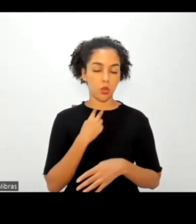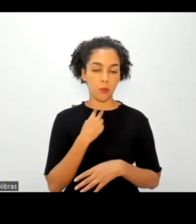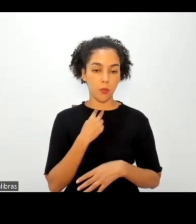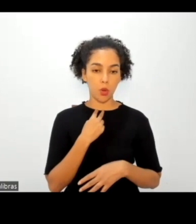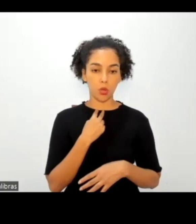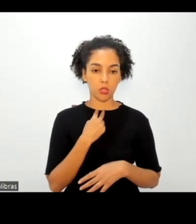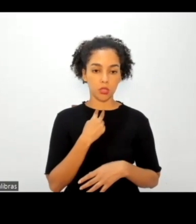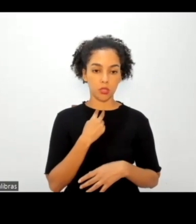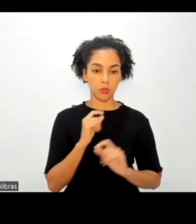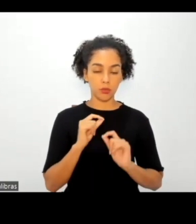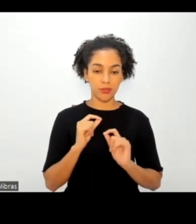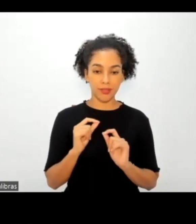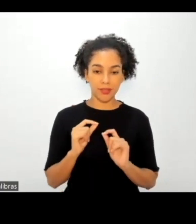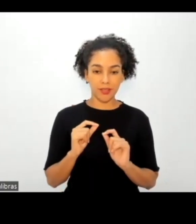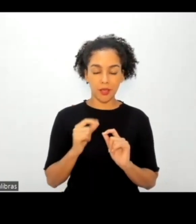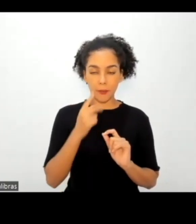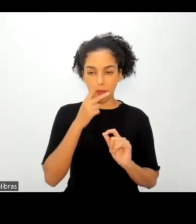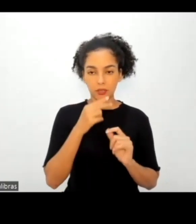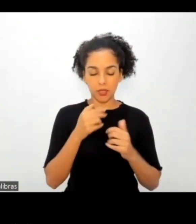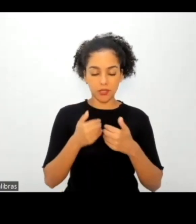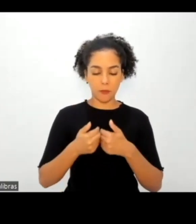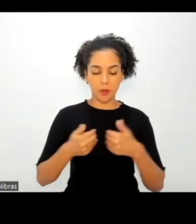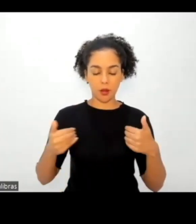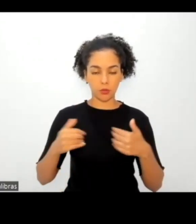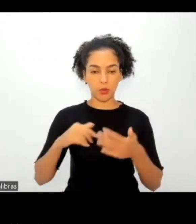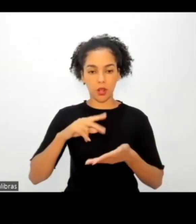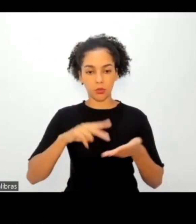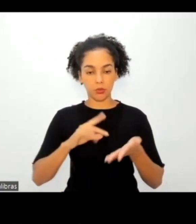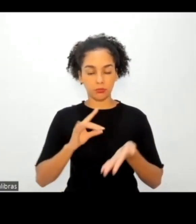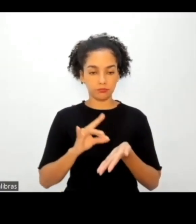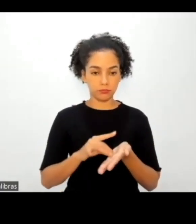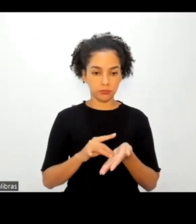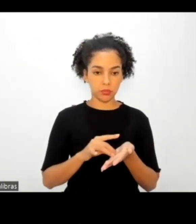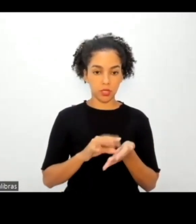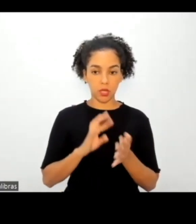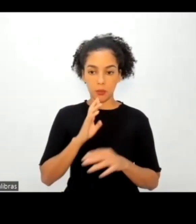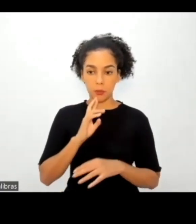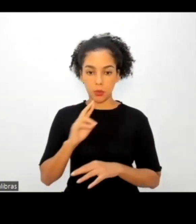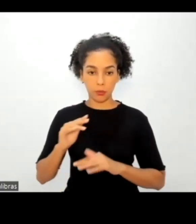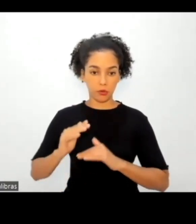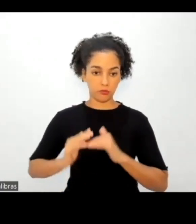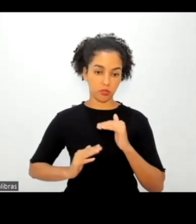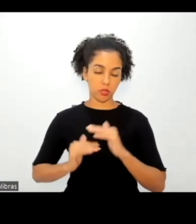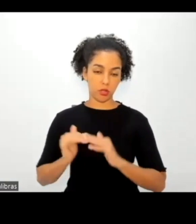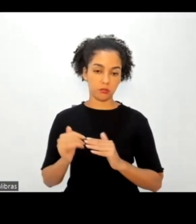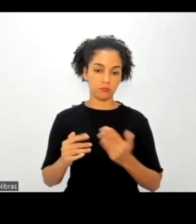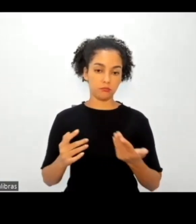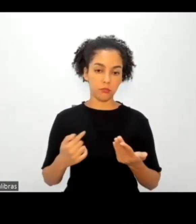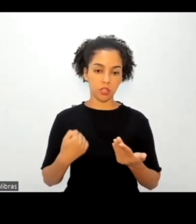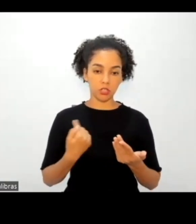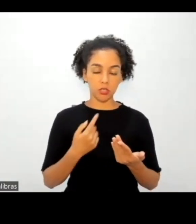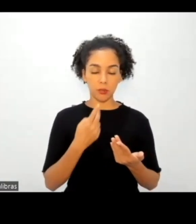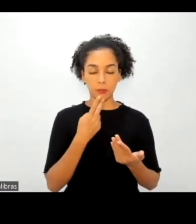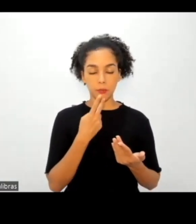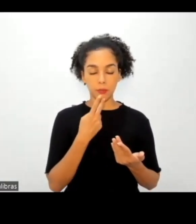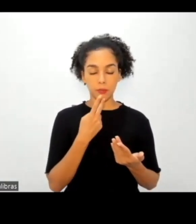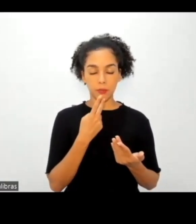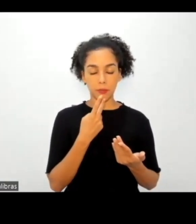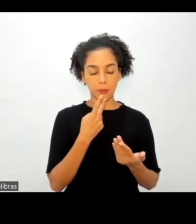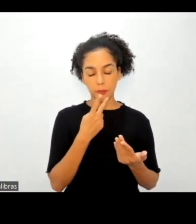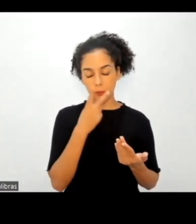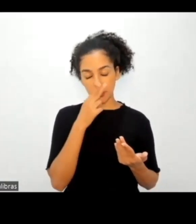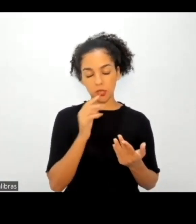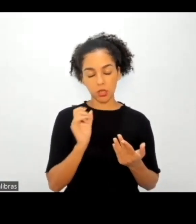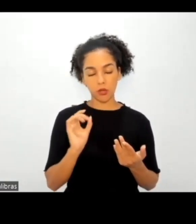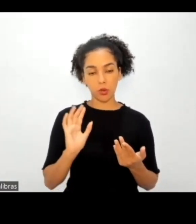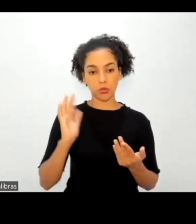momento dissociado da nossa leitura da realidade, das nossas respostas profissionais. Então, a gente vai estar incorrendo não só num